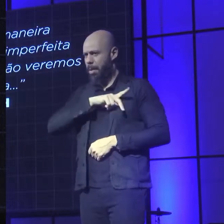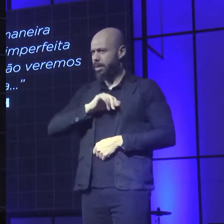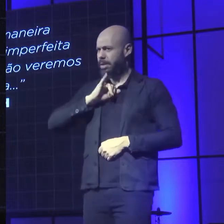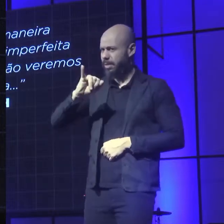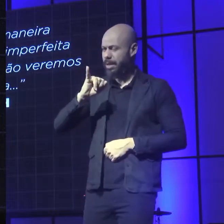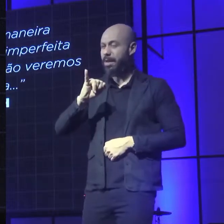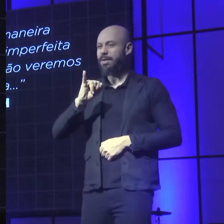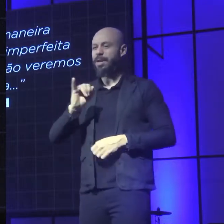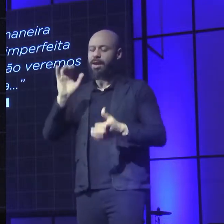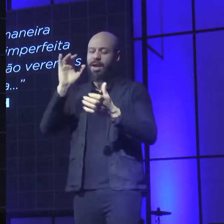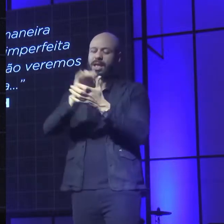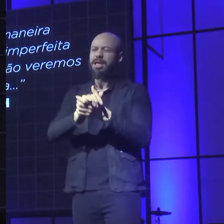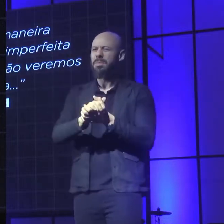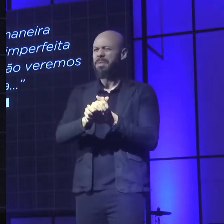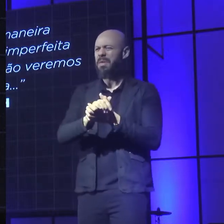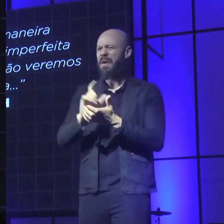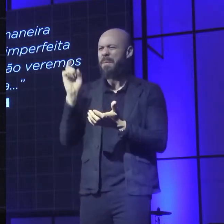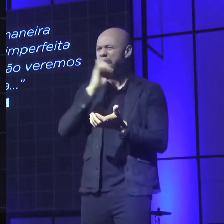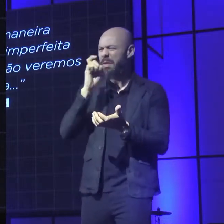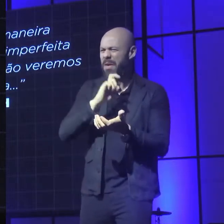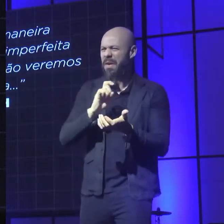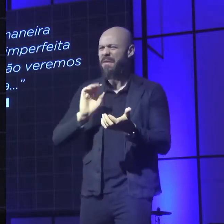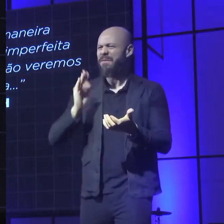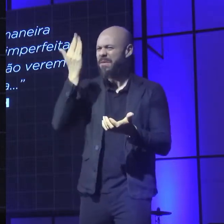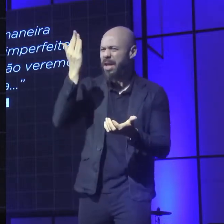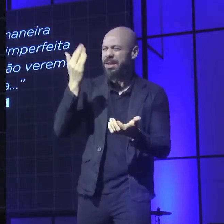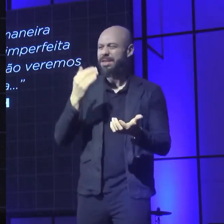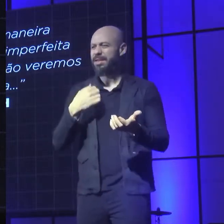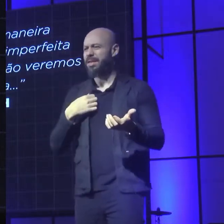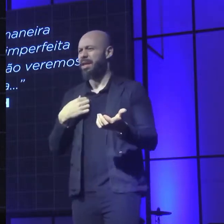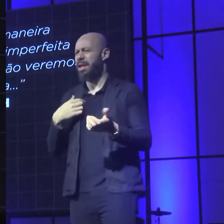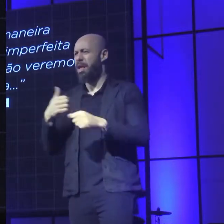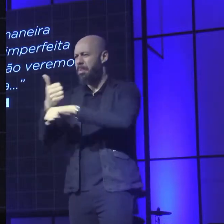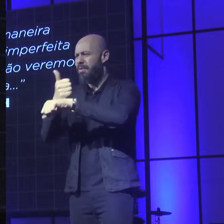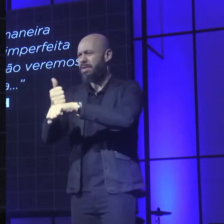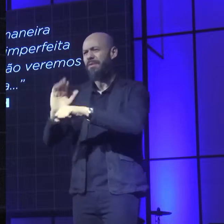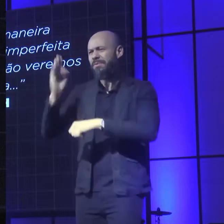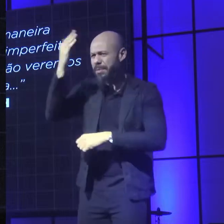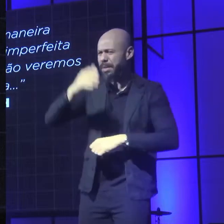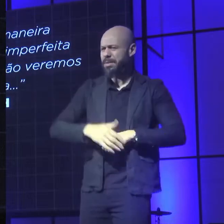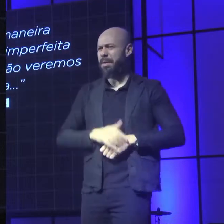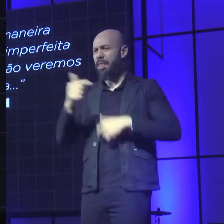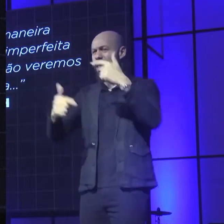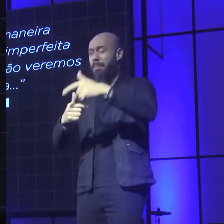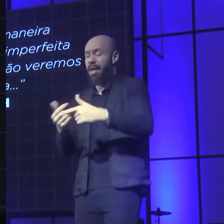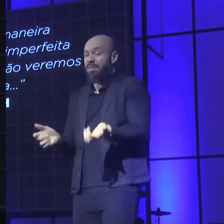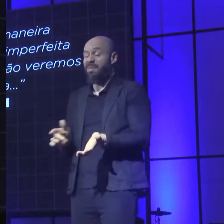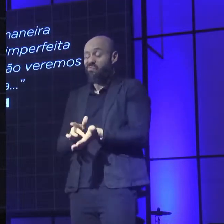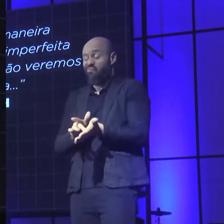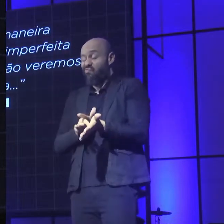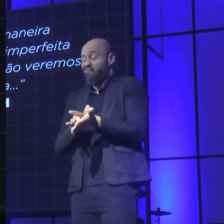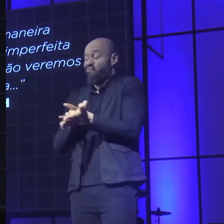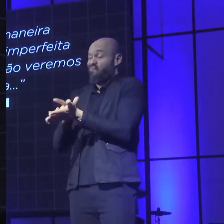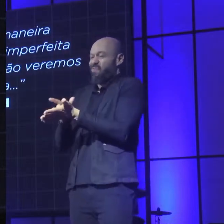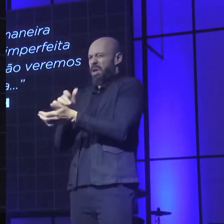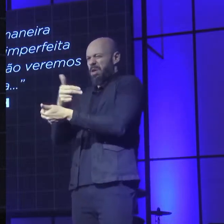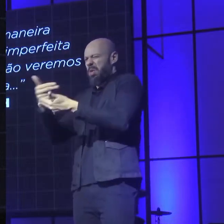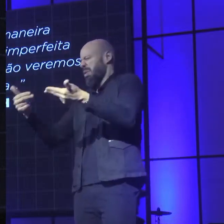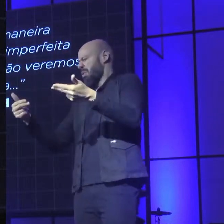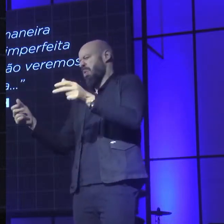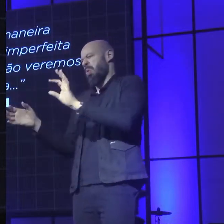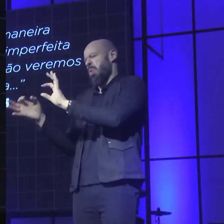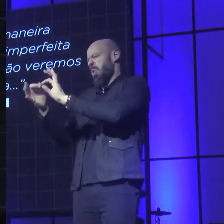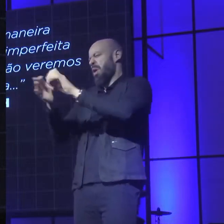de mentira, chega de viver uma vida profissional de mentira, chega de viver uma vida com Deus de mentira, chega de viver uma